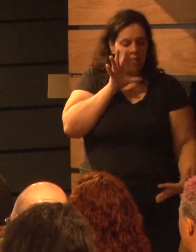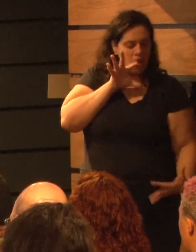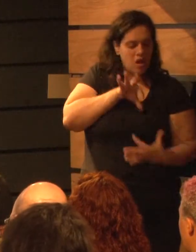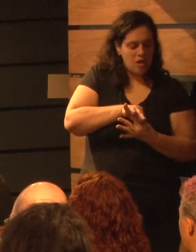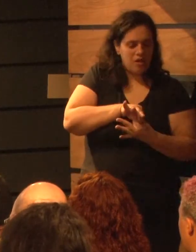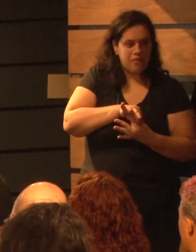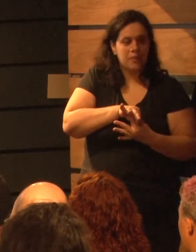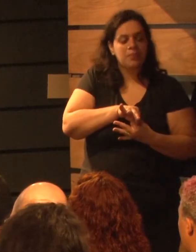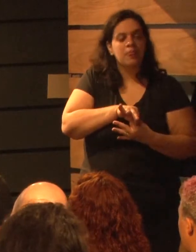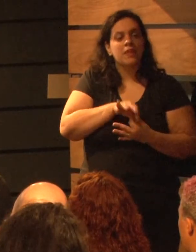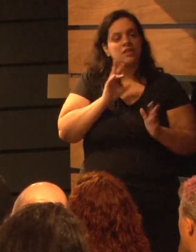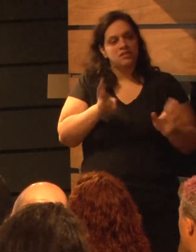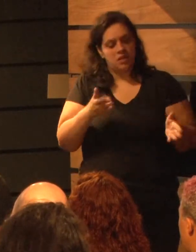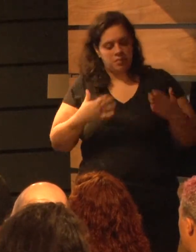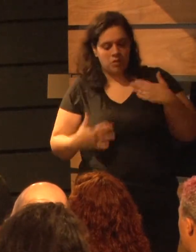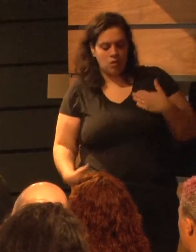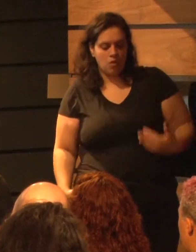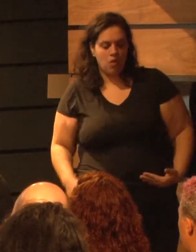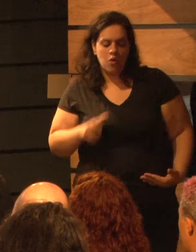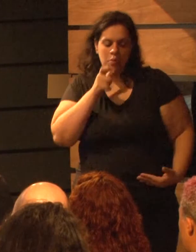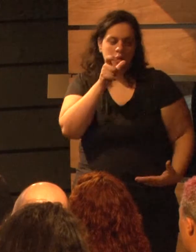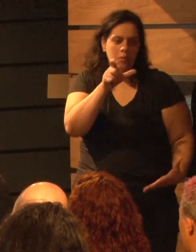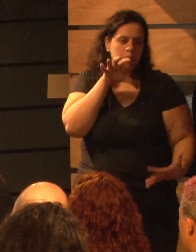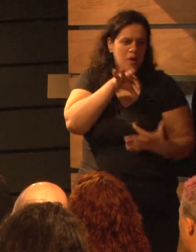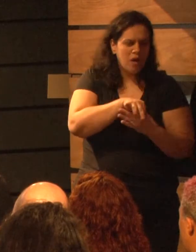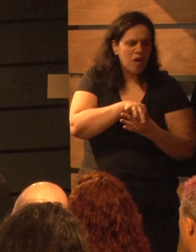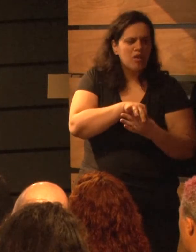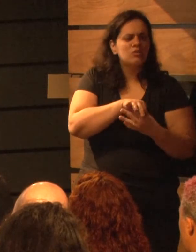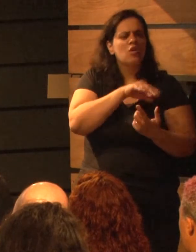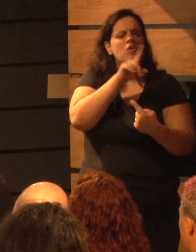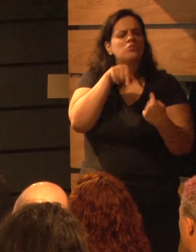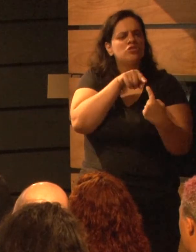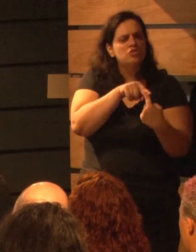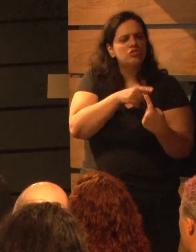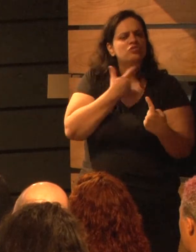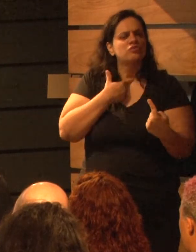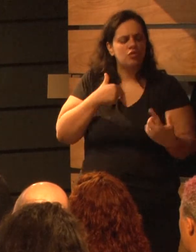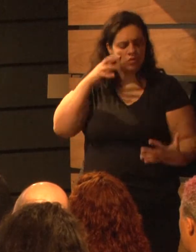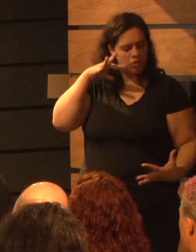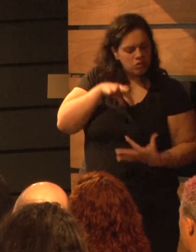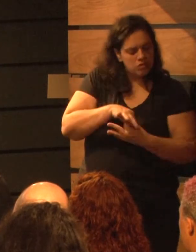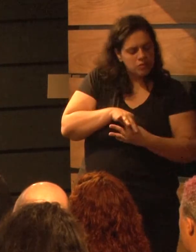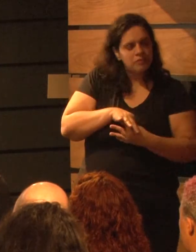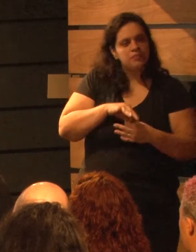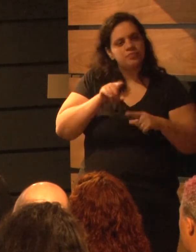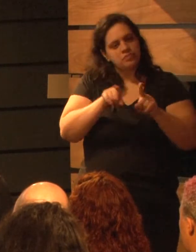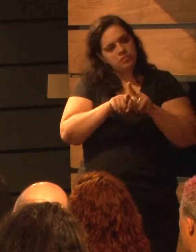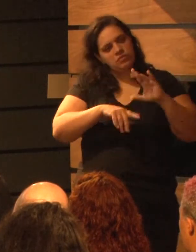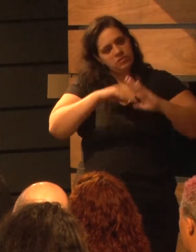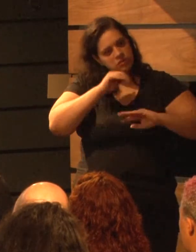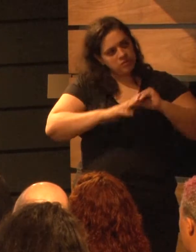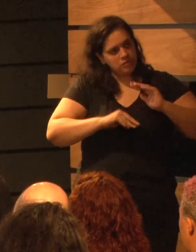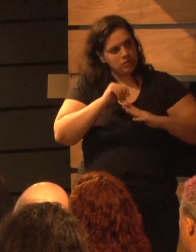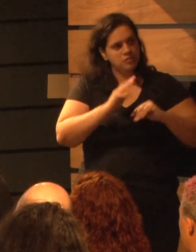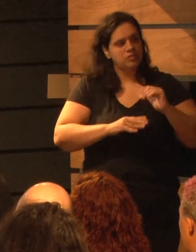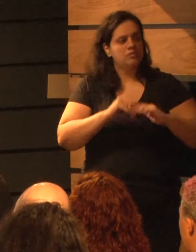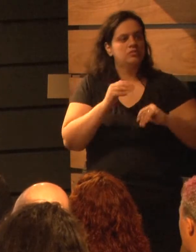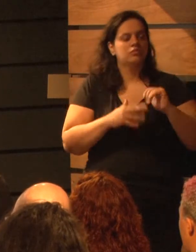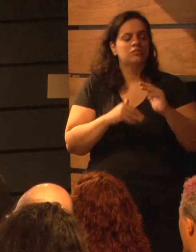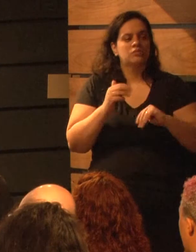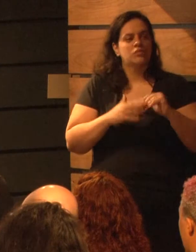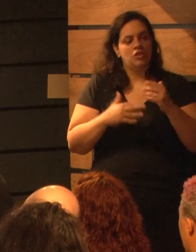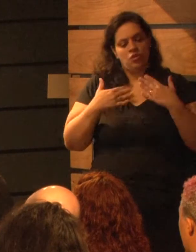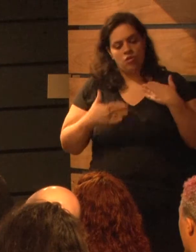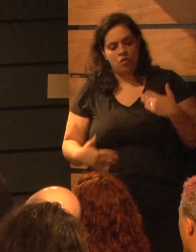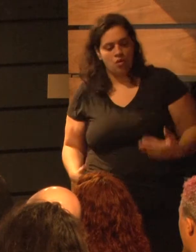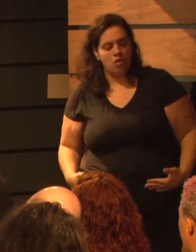relação. Sendo o corpo e a palavra em relação, pensar e praticar, né?